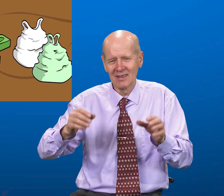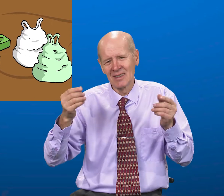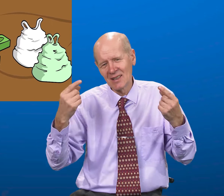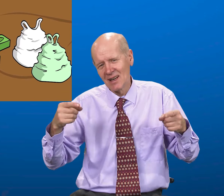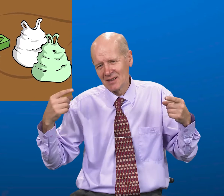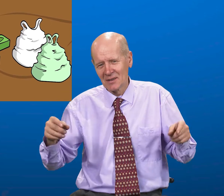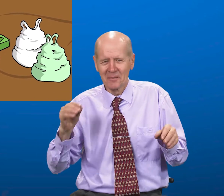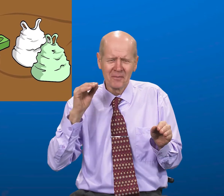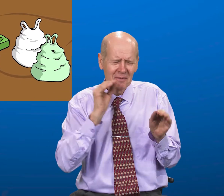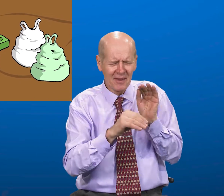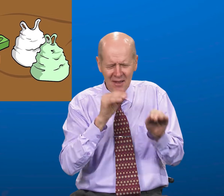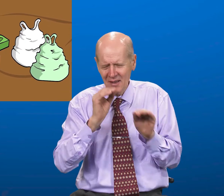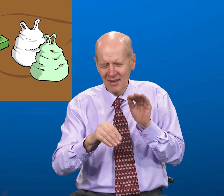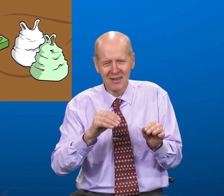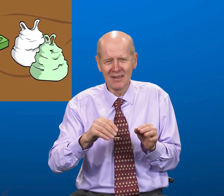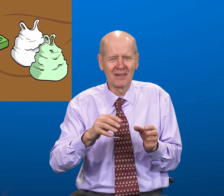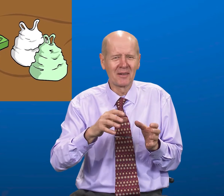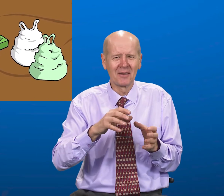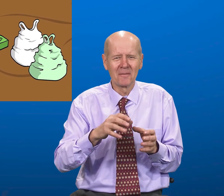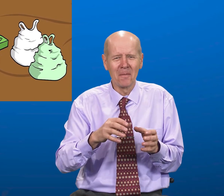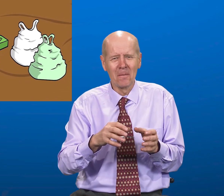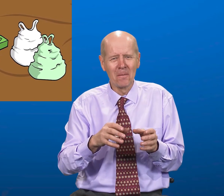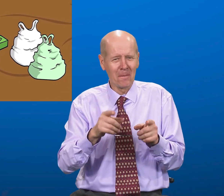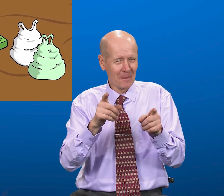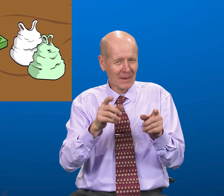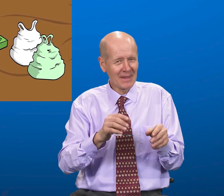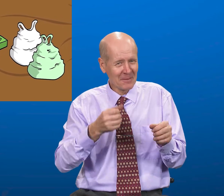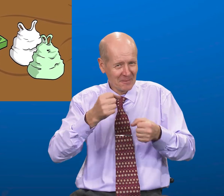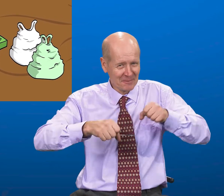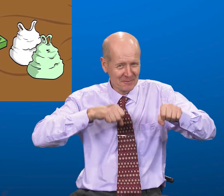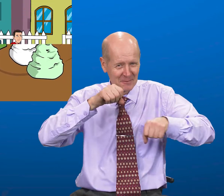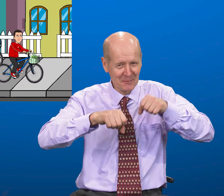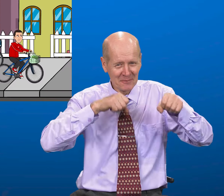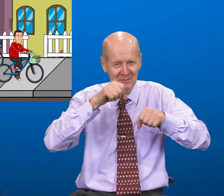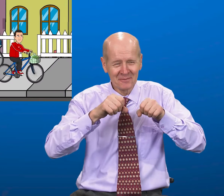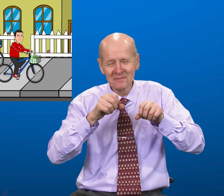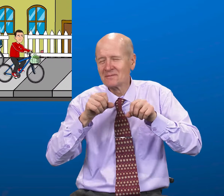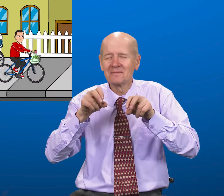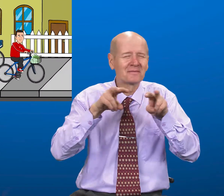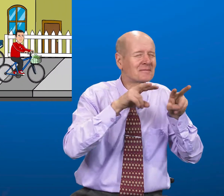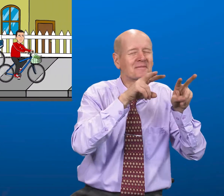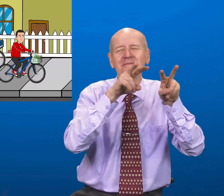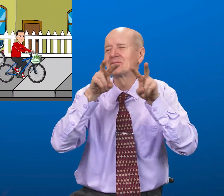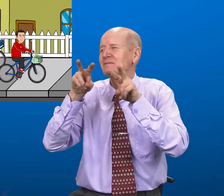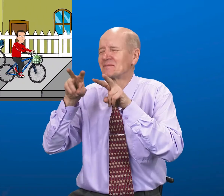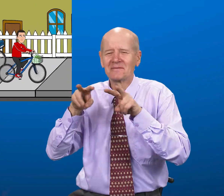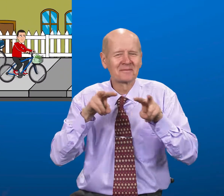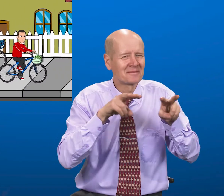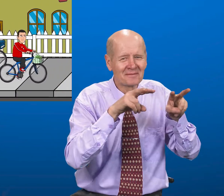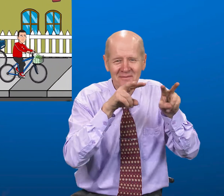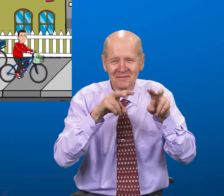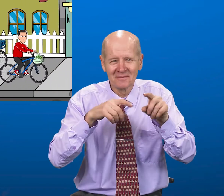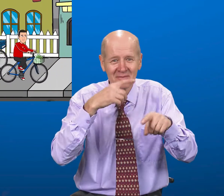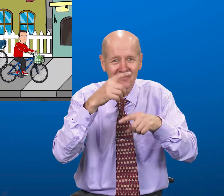пластиковых пакета различными игрушками, шарфами и мылом. Загрузив ящики на велосипеды, они отправились на поиски